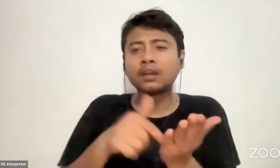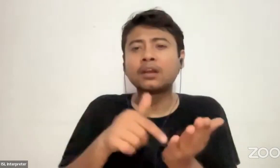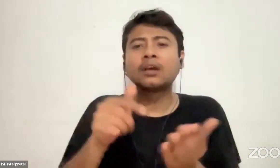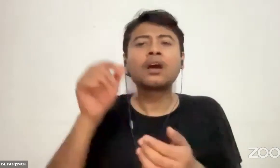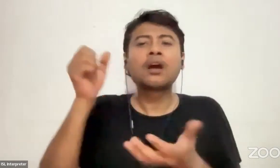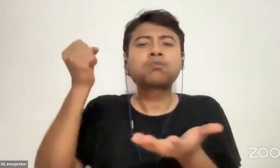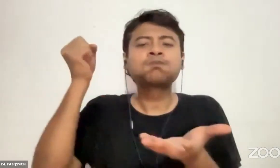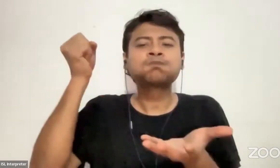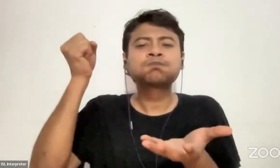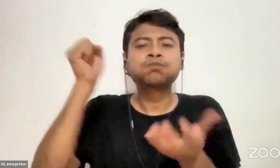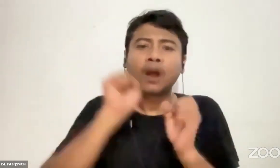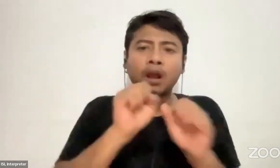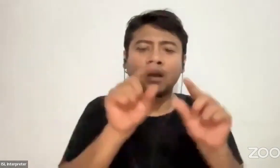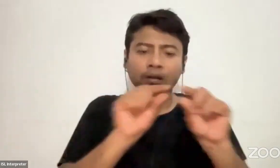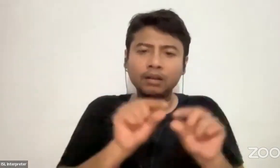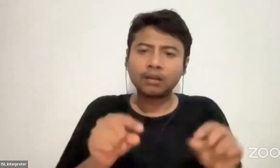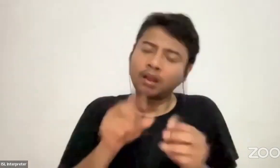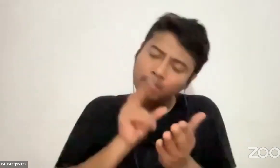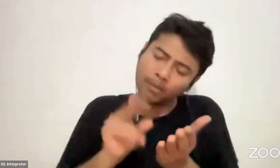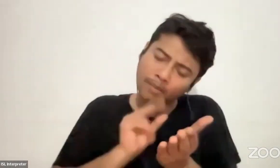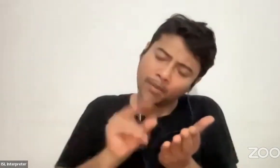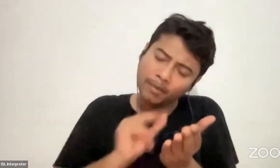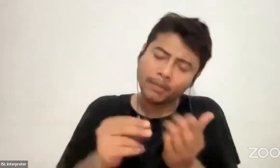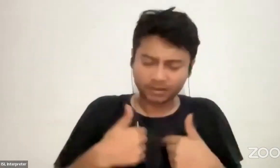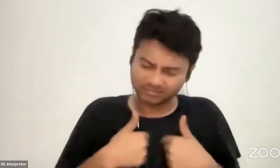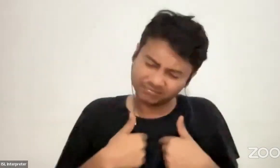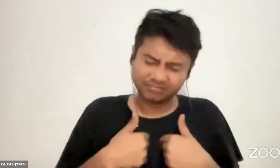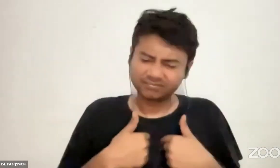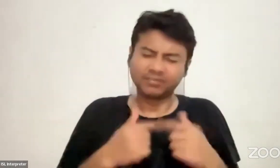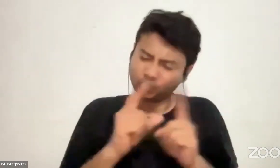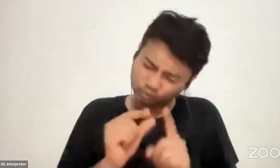जी कृपा करेंगे और मुझे एक दिन गाड़ी दे देंगे।